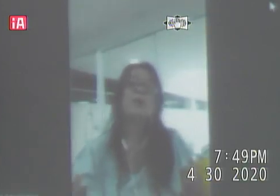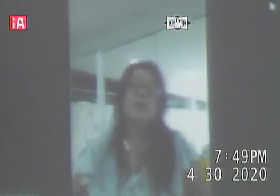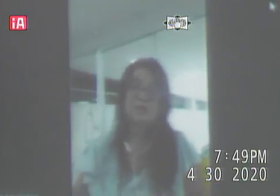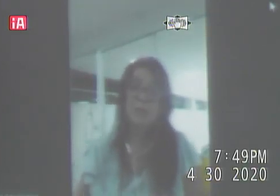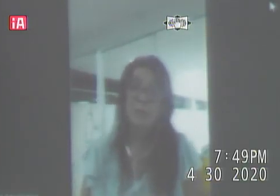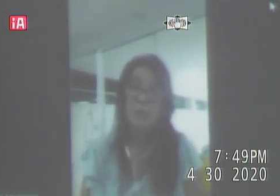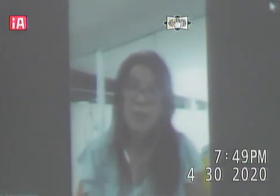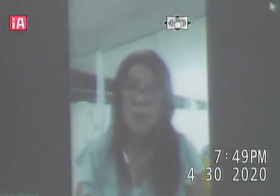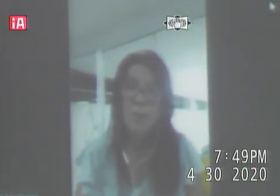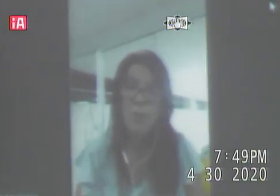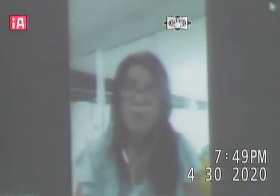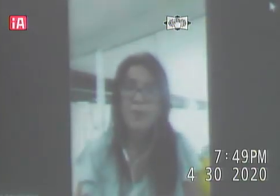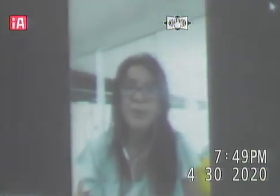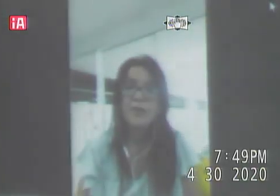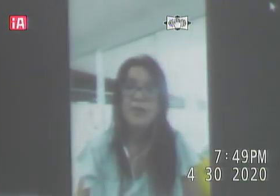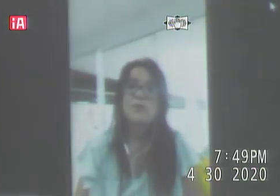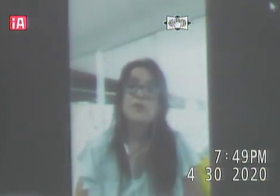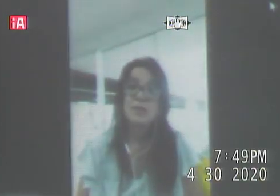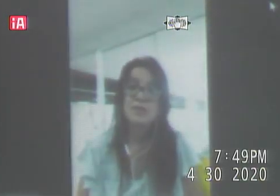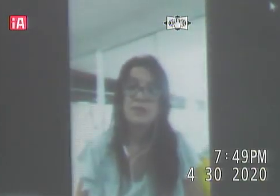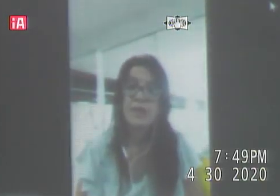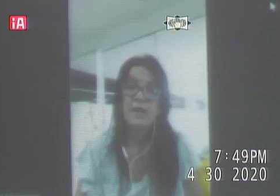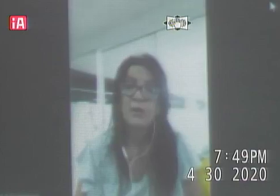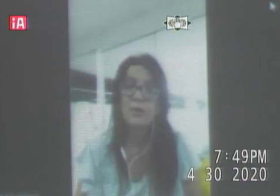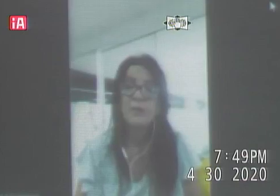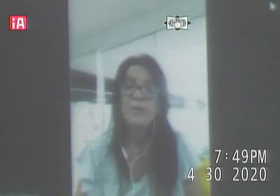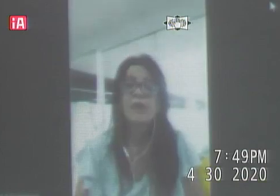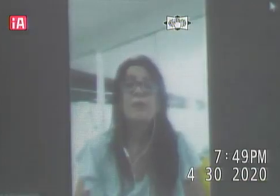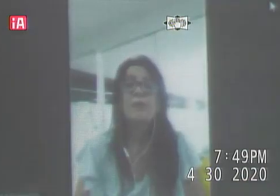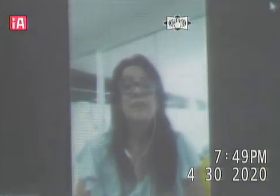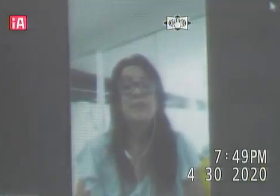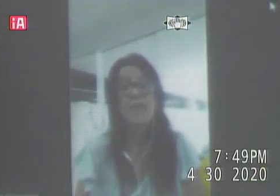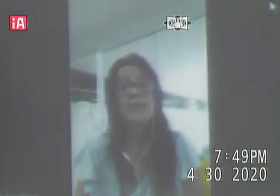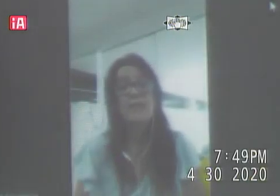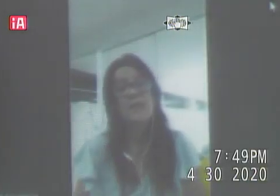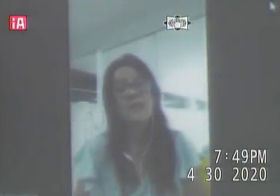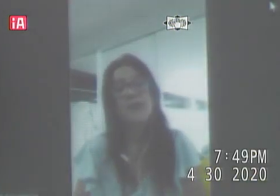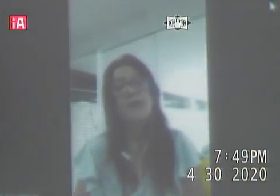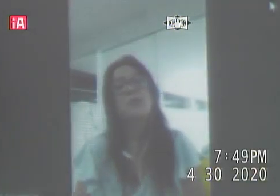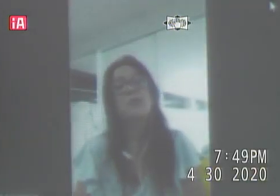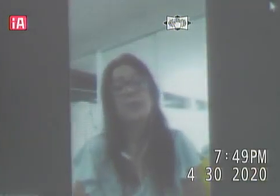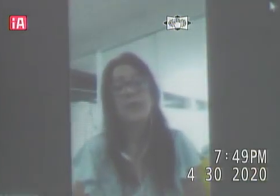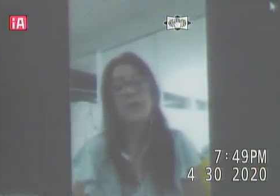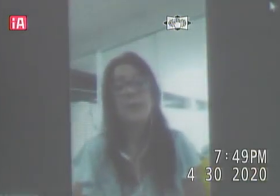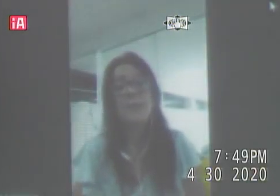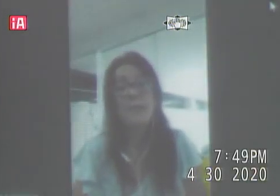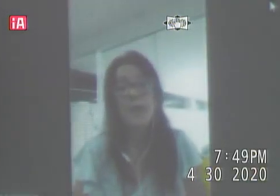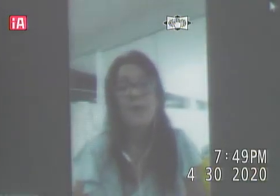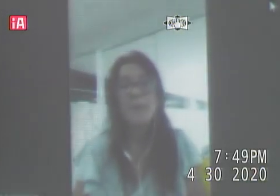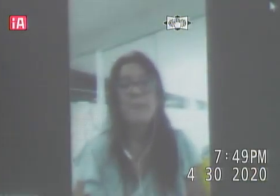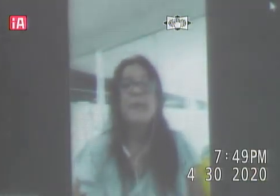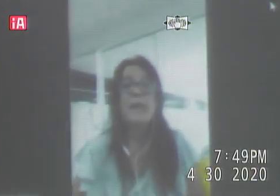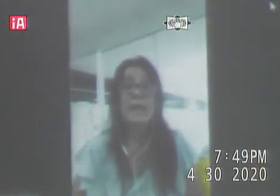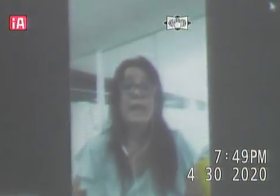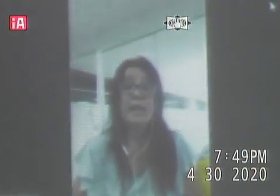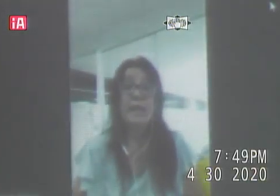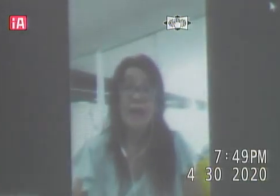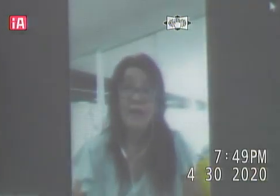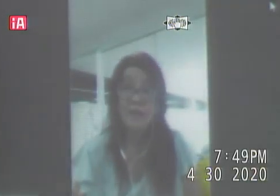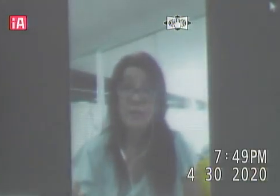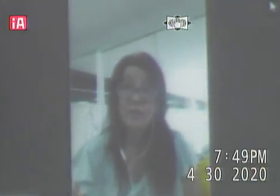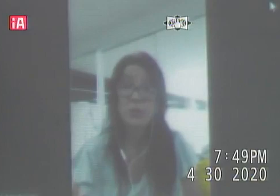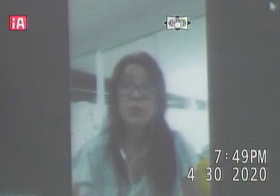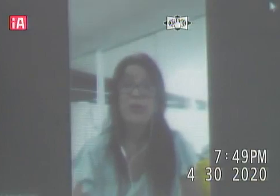a educação também preocupa, todas as crianças têm aula, mas tem que ser feito de uma maneira bem